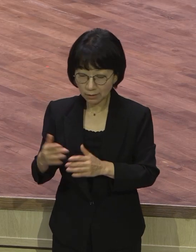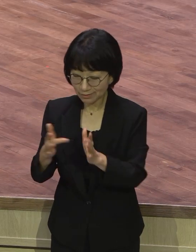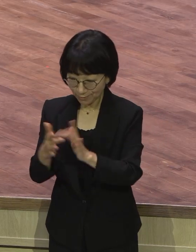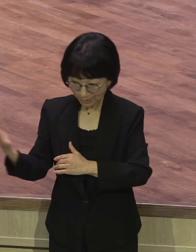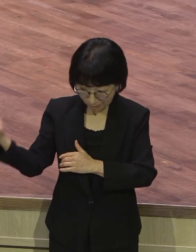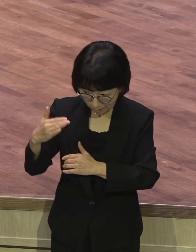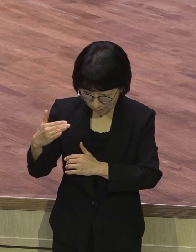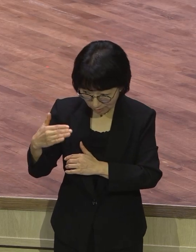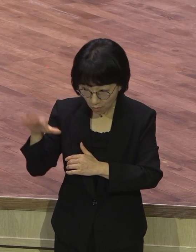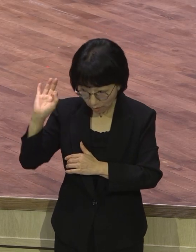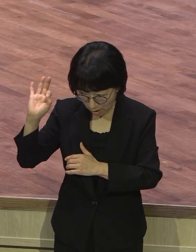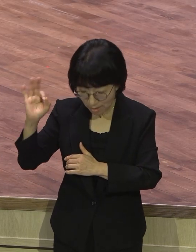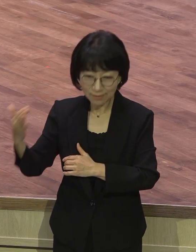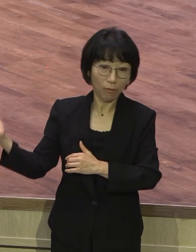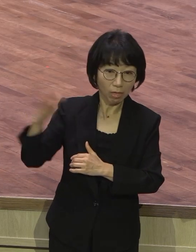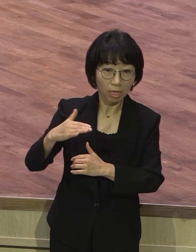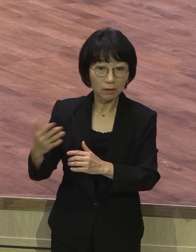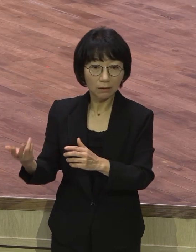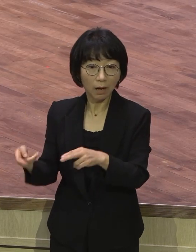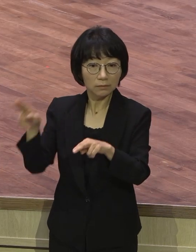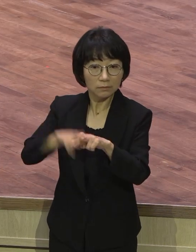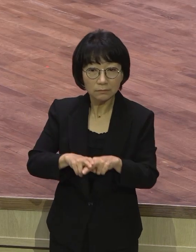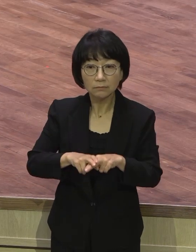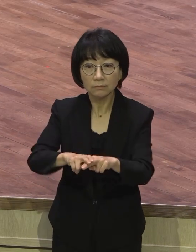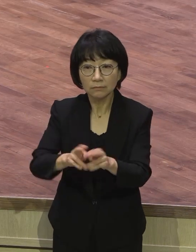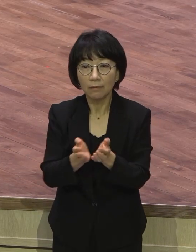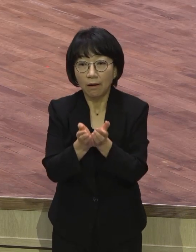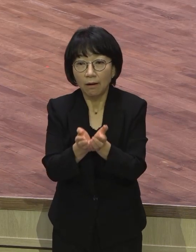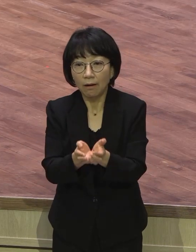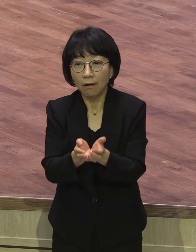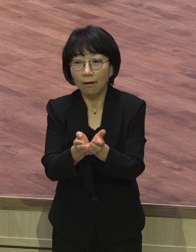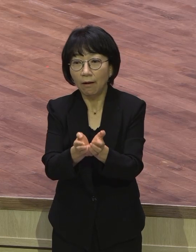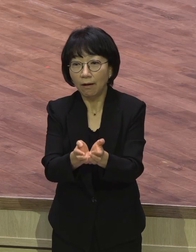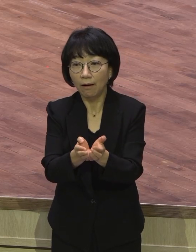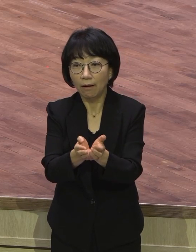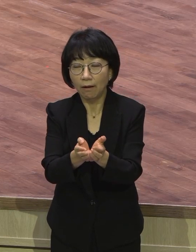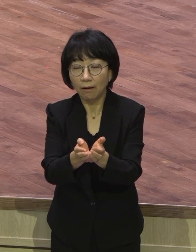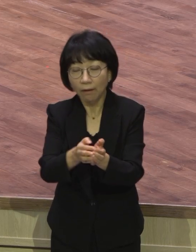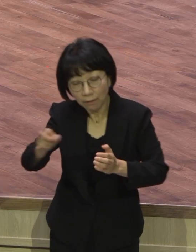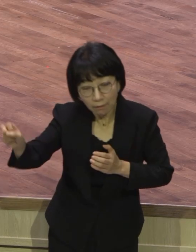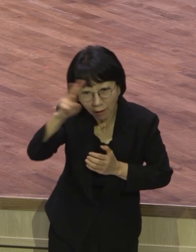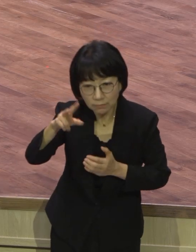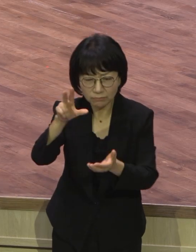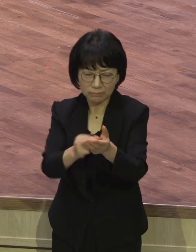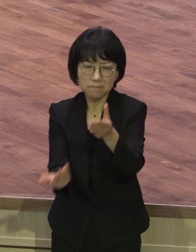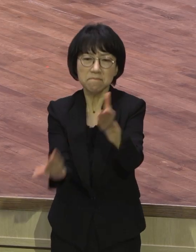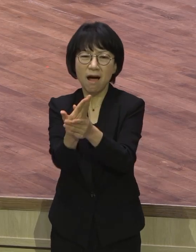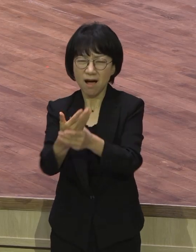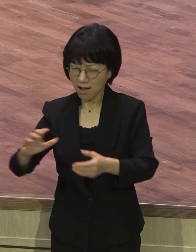따라온 것뿐이에요. 그런데 갑자기 감당 못할 광풍이 온 거예요.